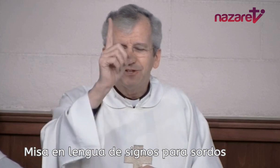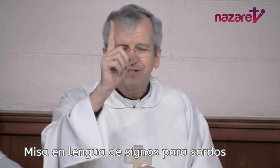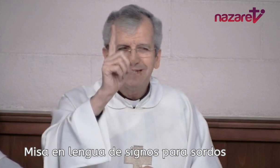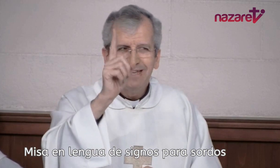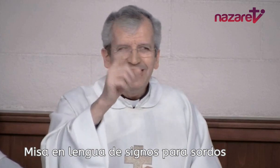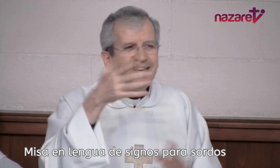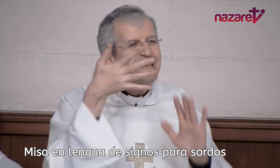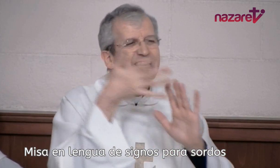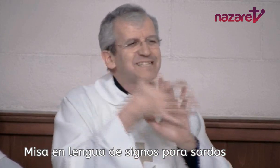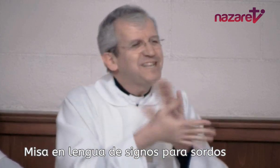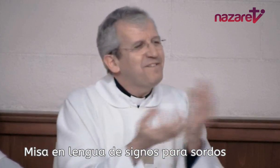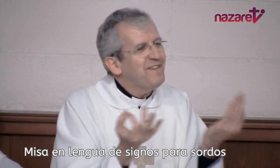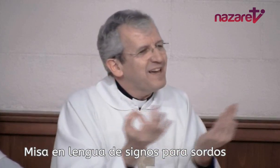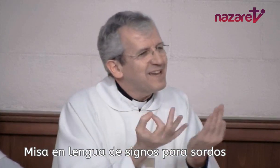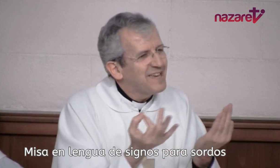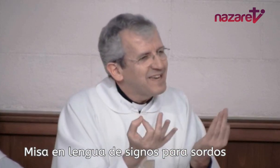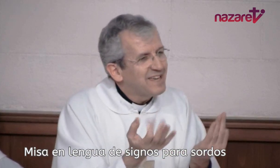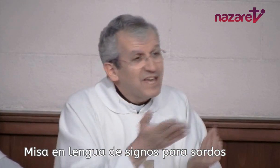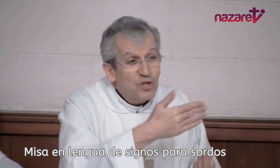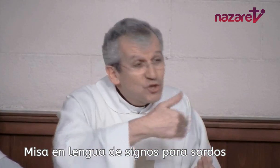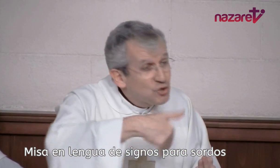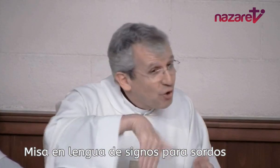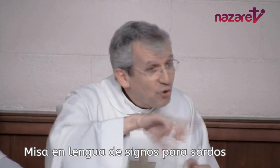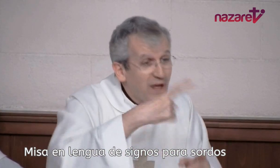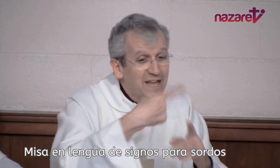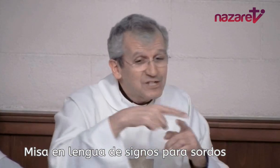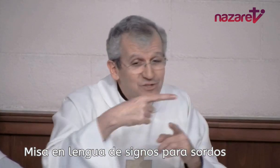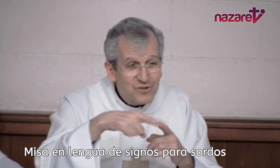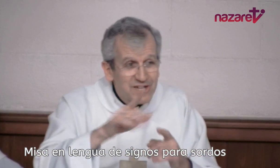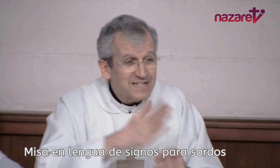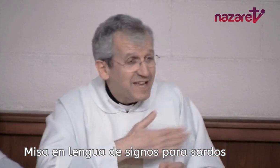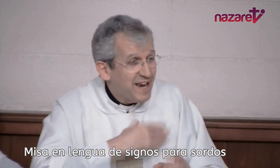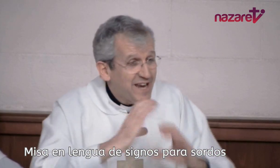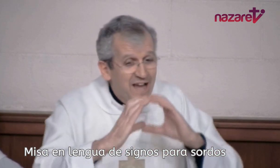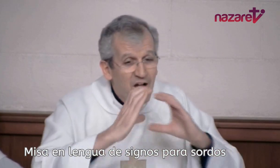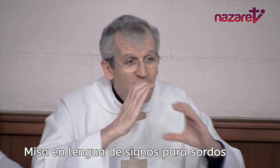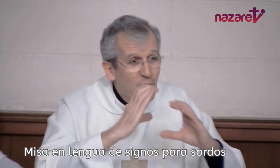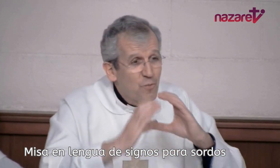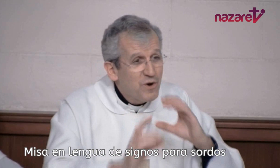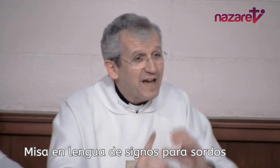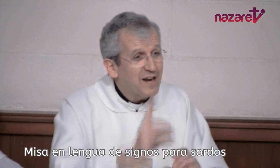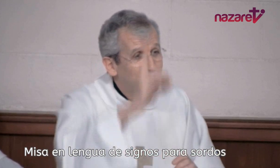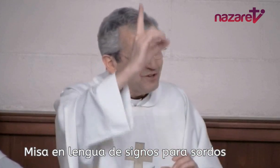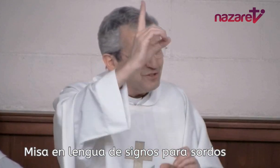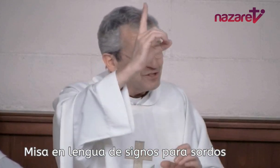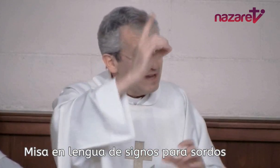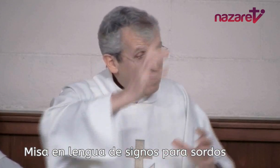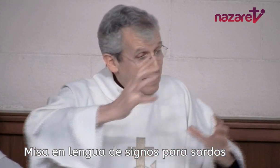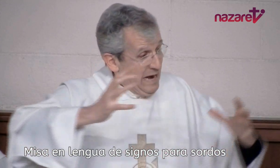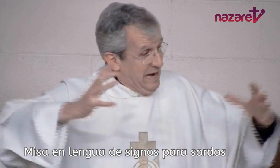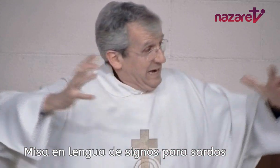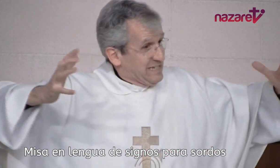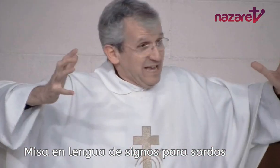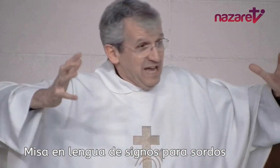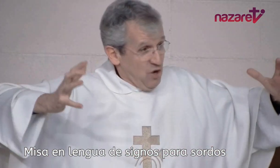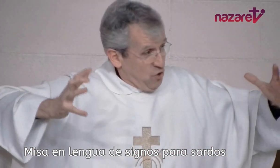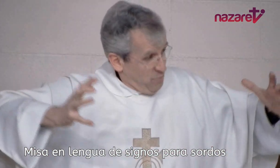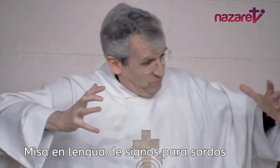Dios, y que significa que todas las cosas que quería comunicar Dios, las ha como